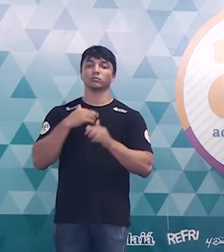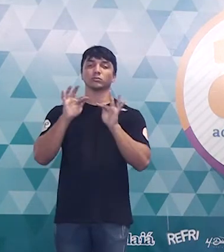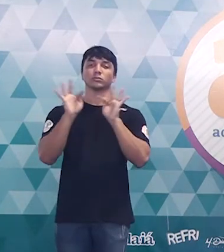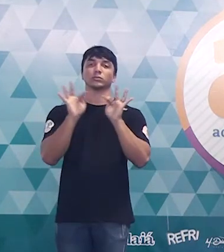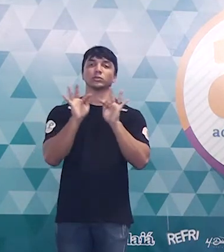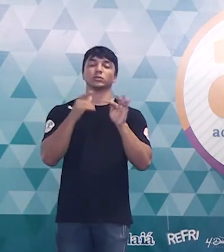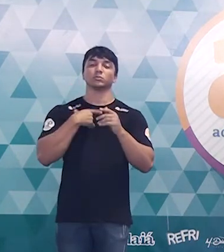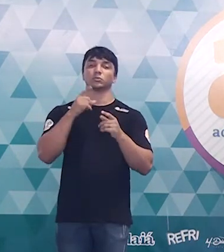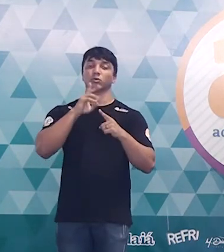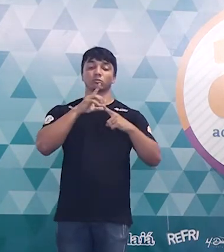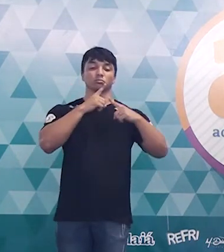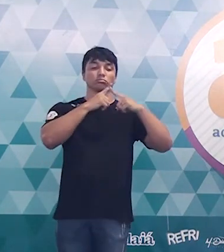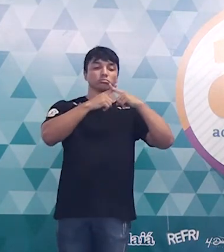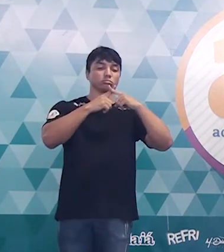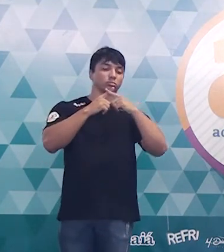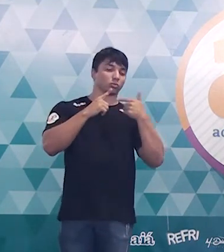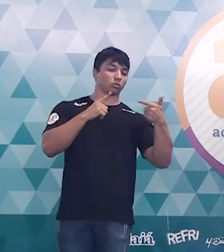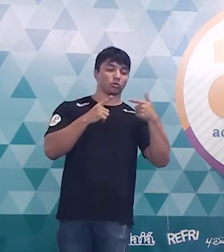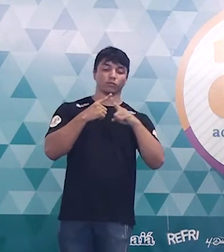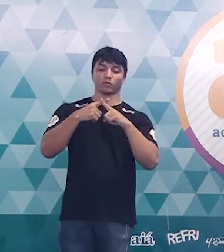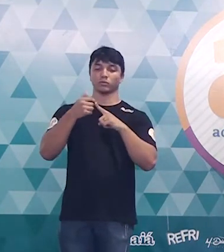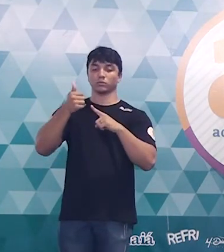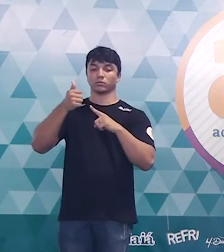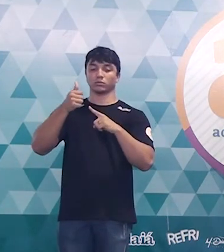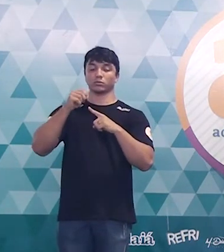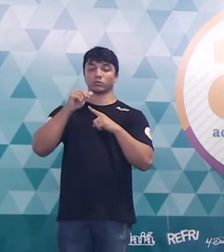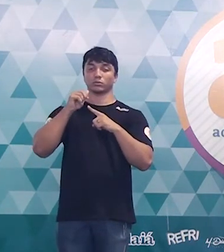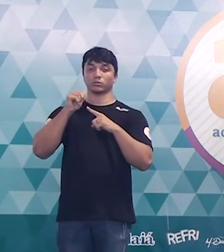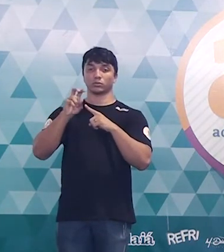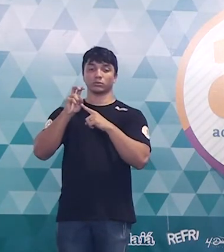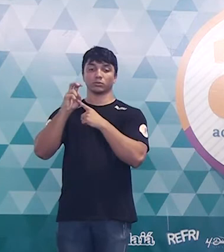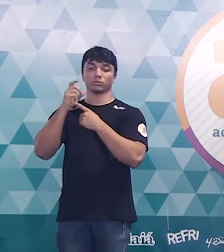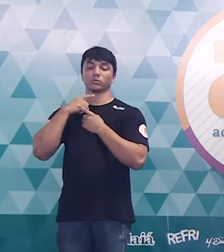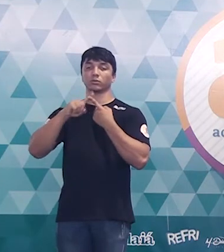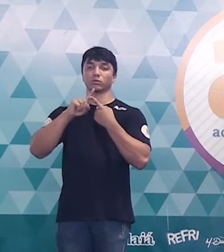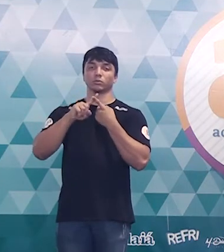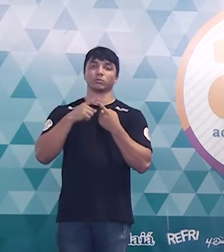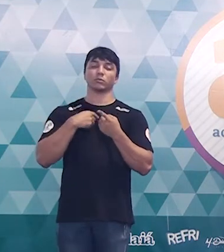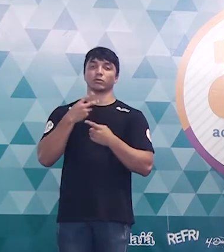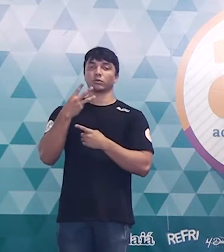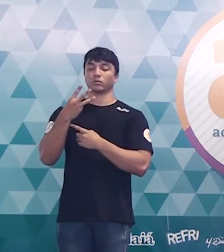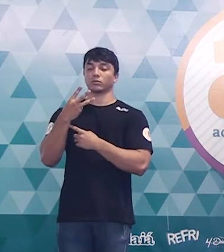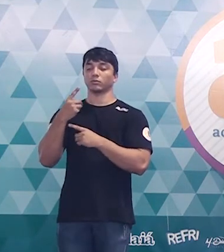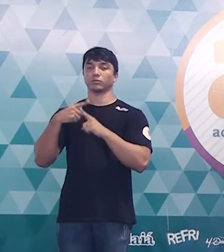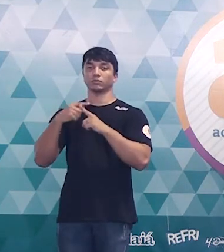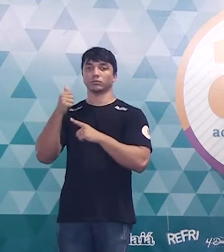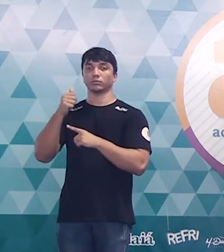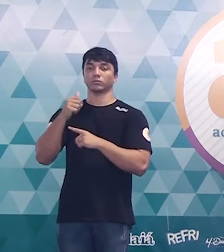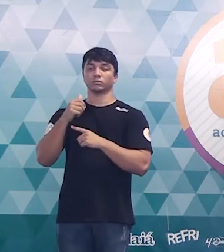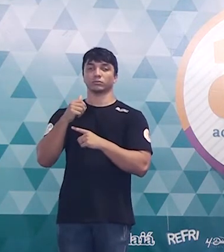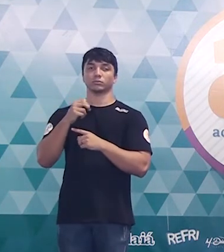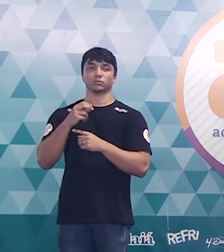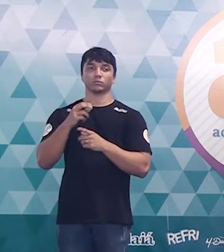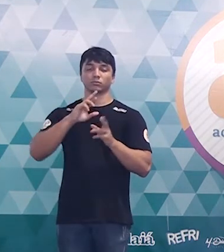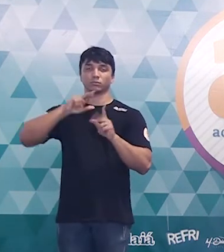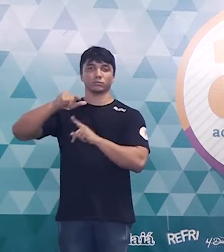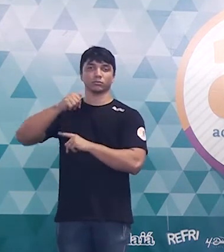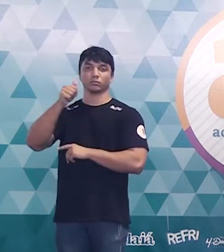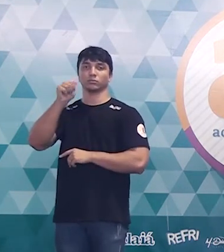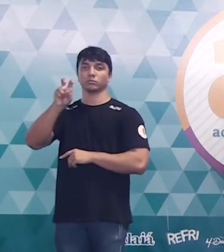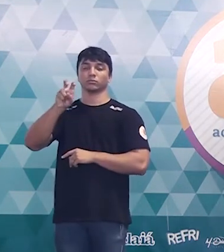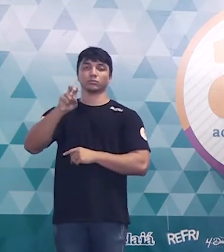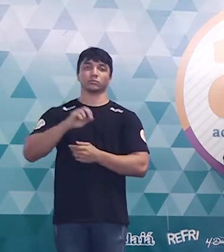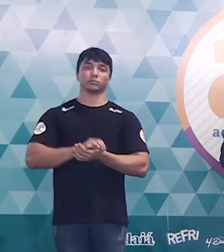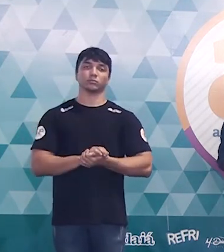fazer o quê? Pegar o 2 e multiplicar por 5, e o 3 também multiplicar por 15, ou por 5, tá